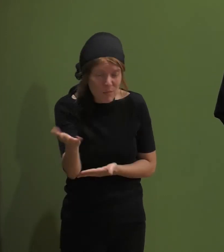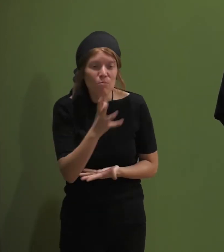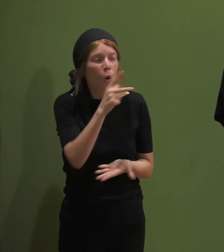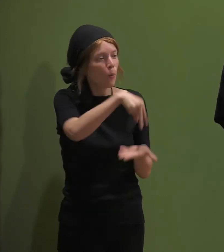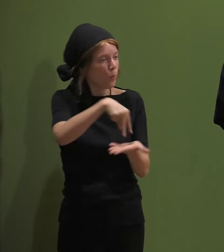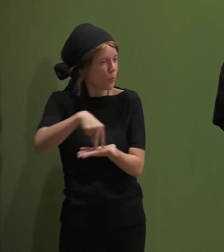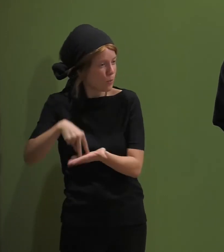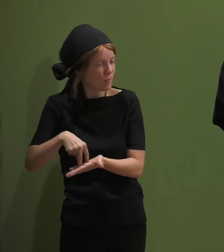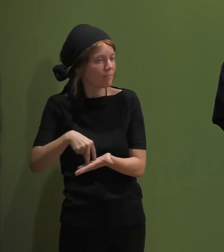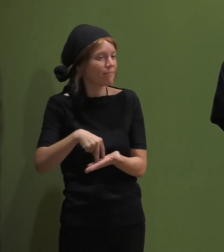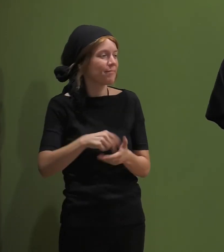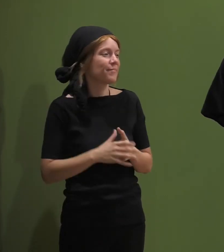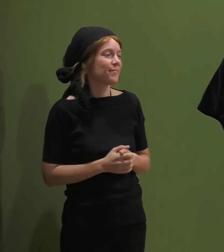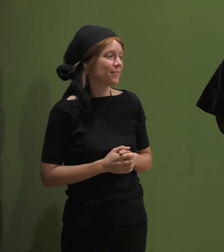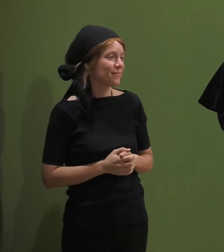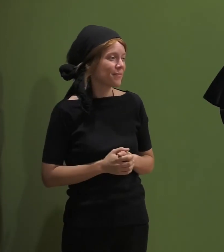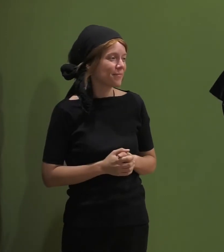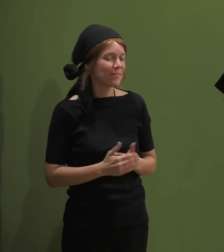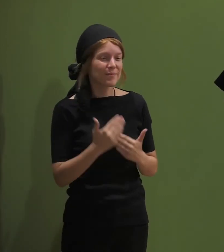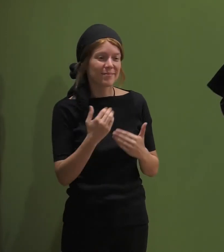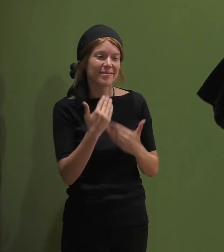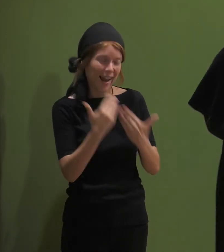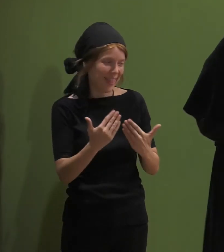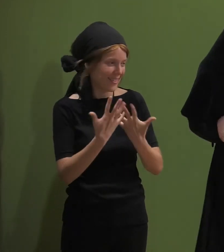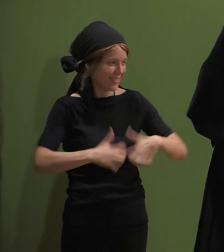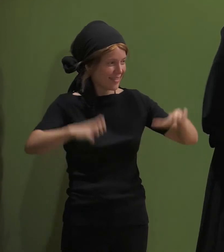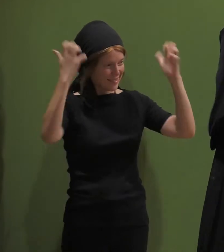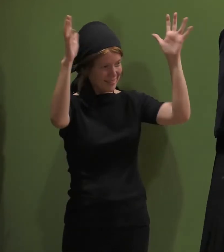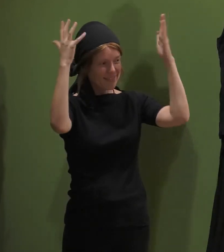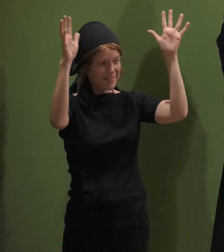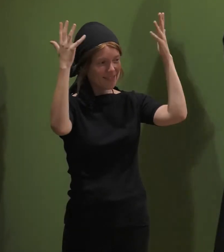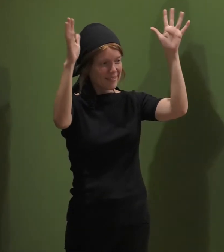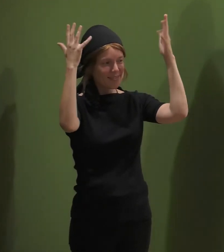presencia, manifestación clara de su apoyo. Muchísimas gracias.